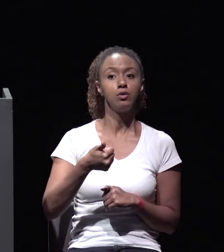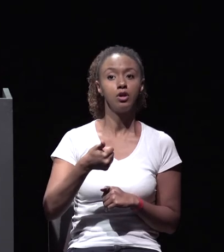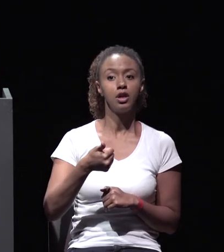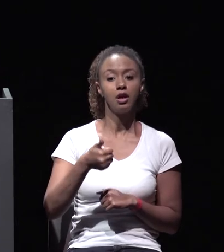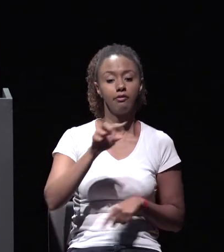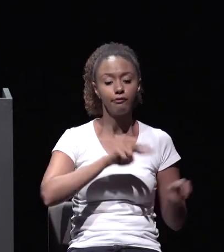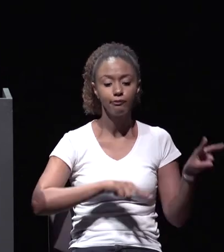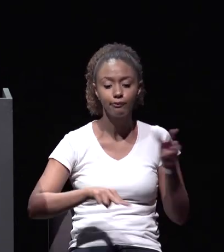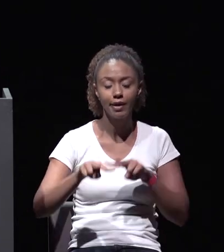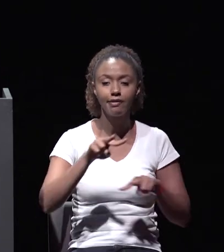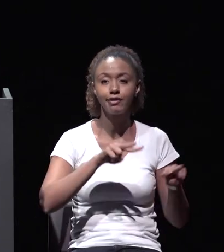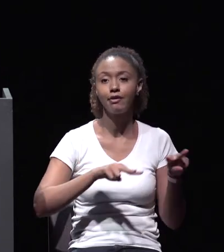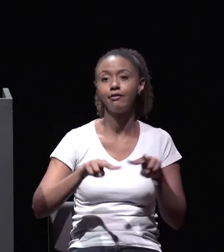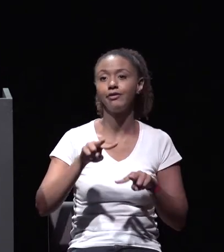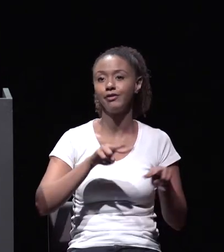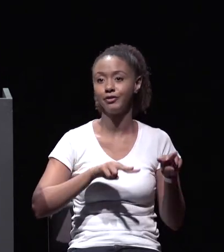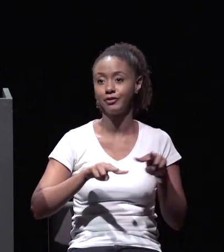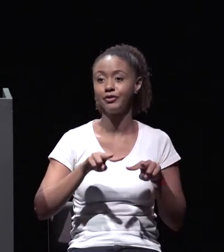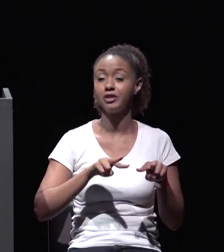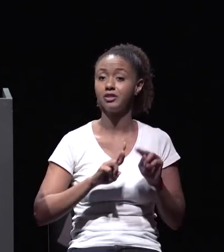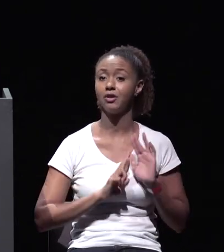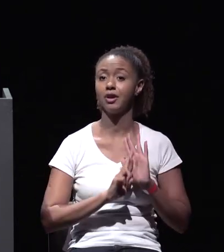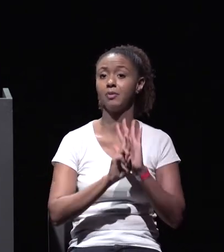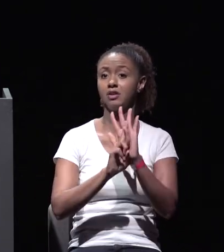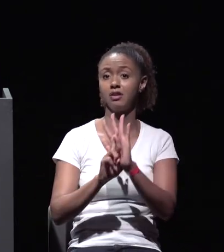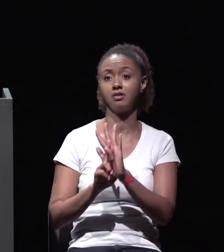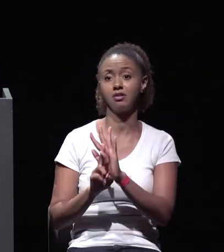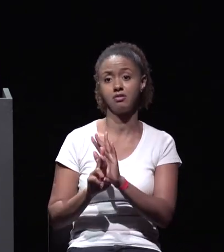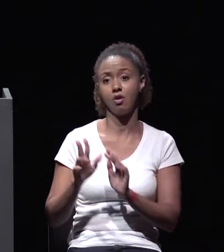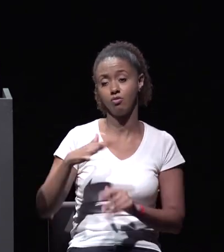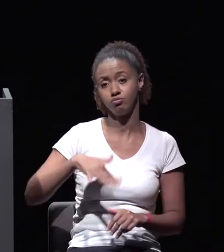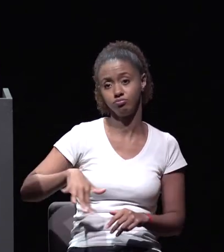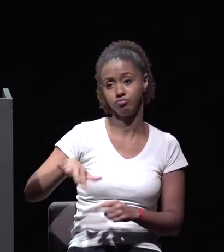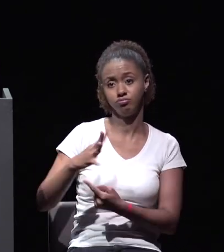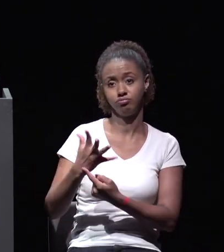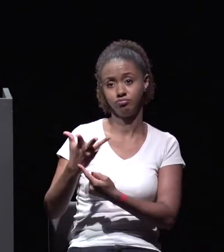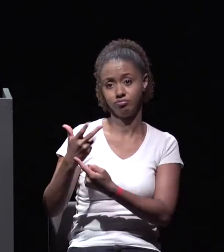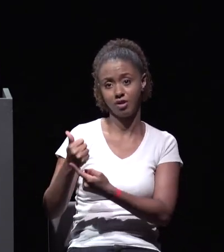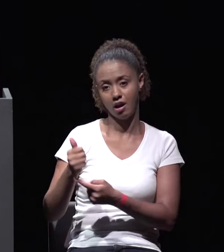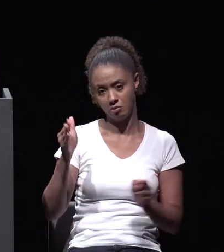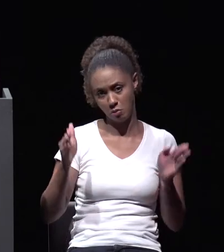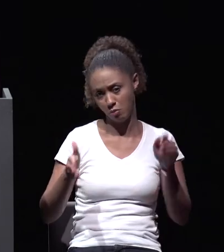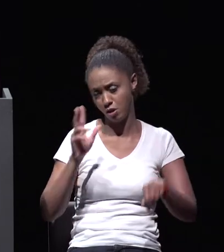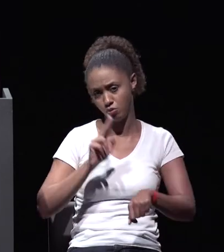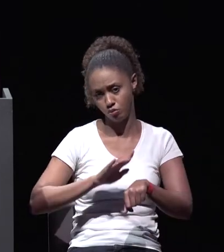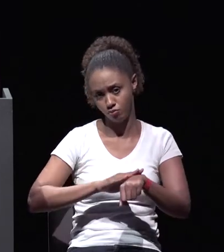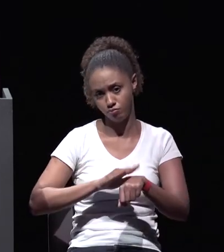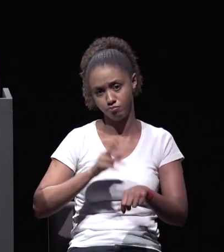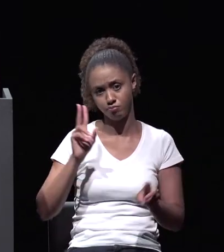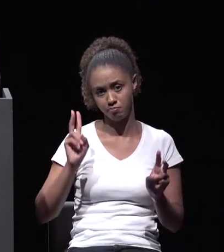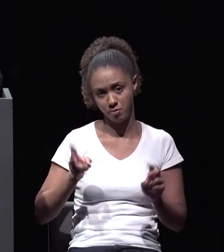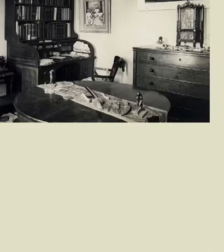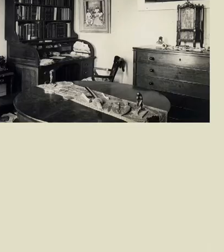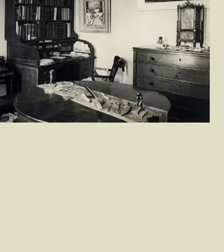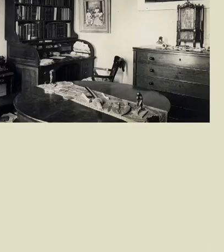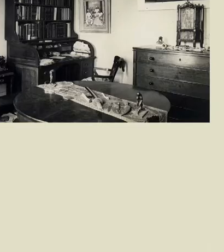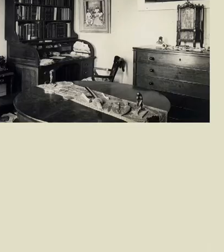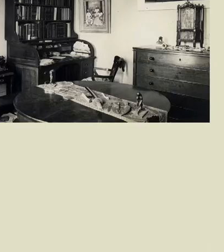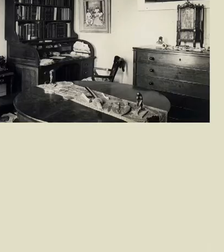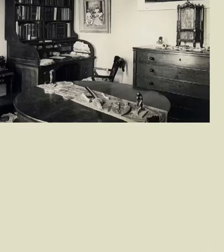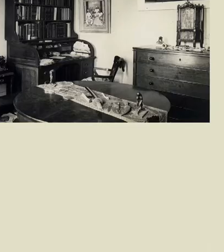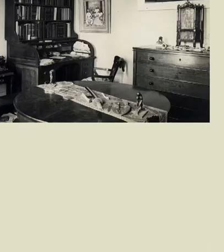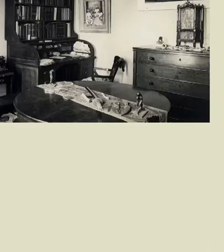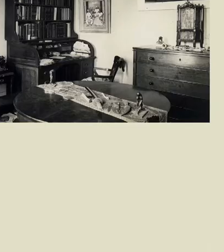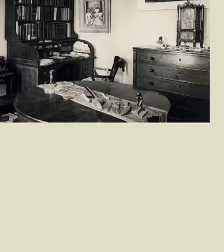esse tipo de utilização ea representação dos artistas nesse período netão sua casa do mário de andrade